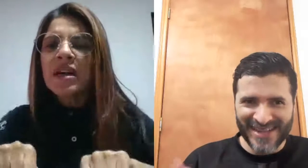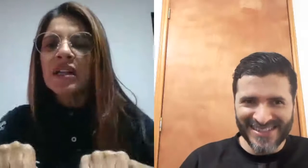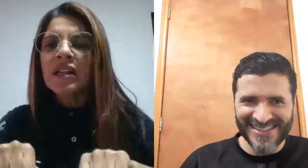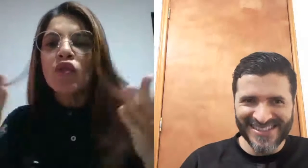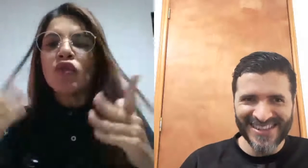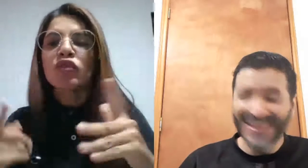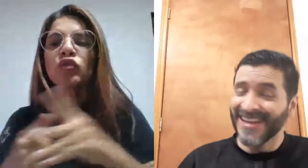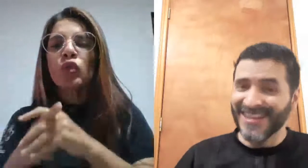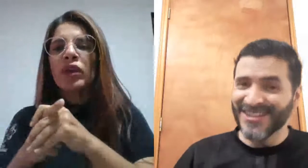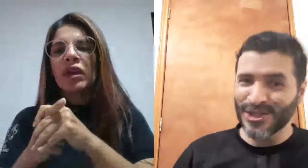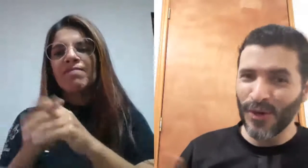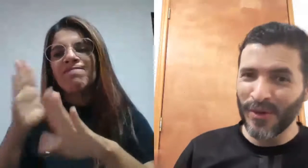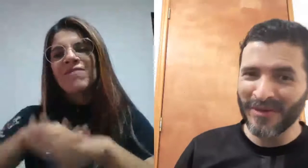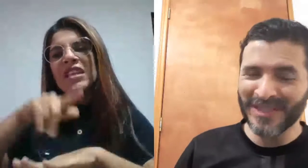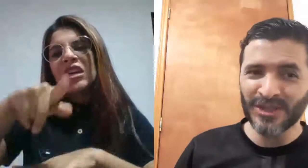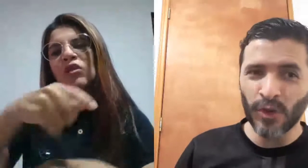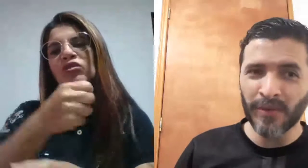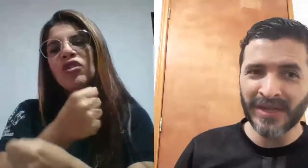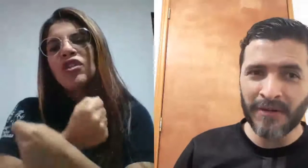sin hembras,